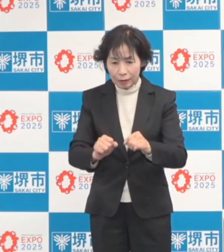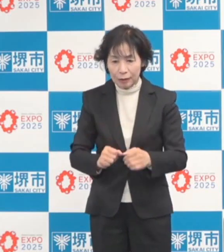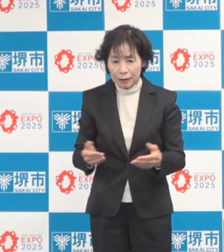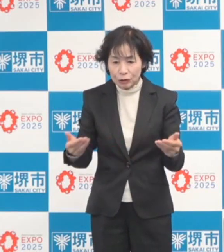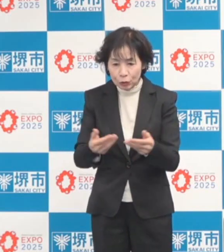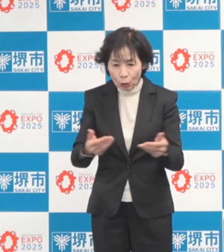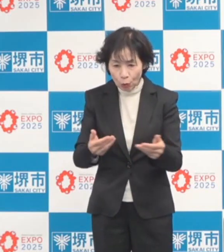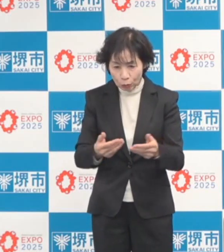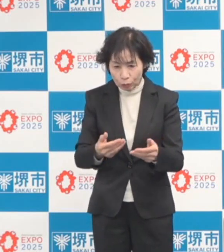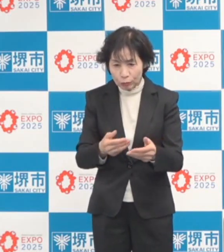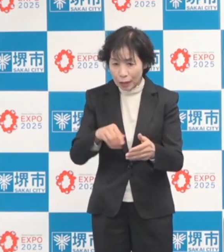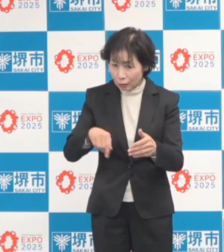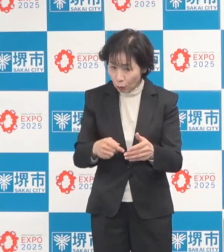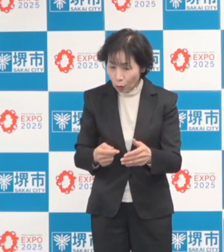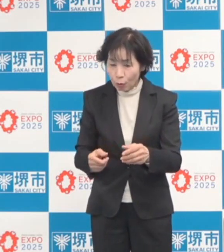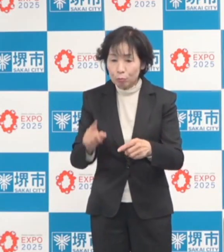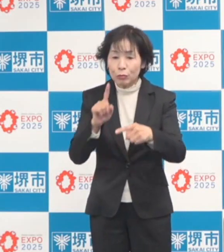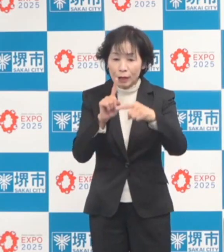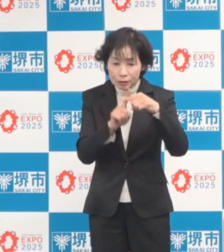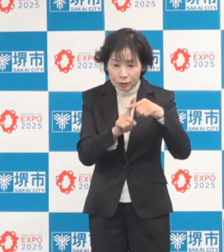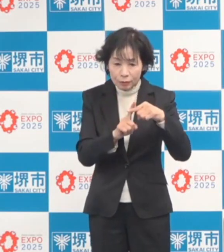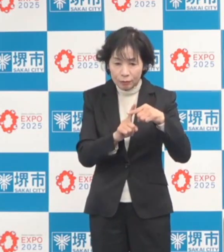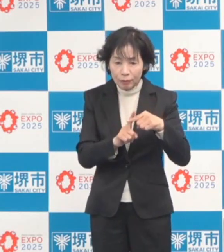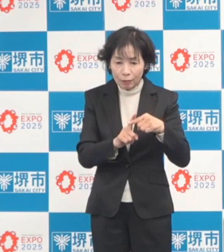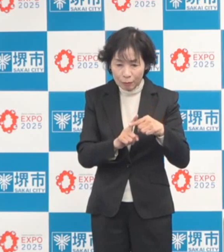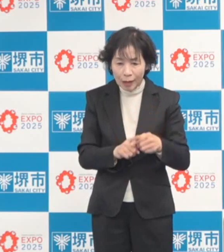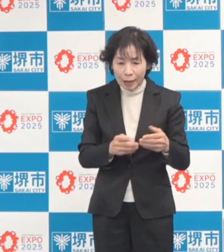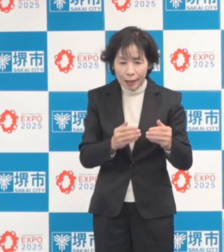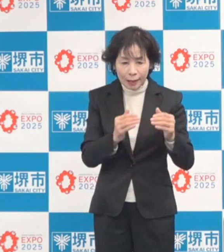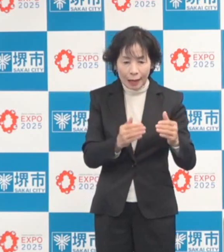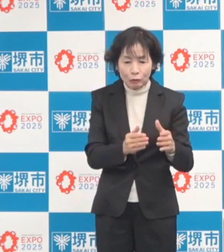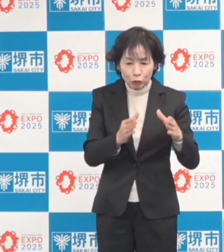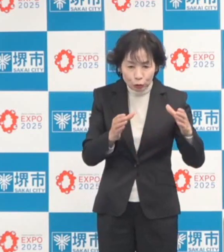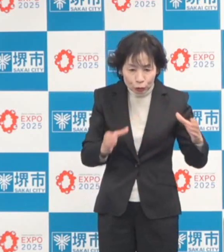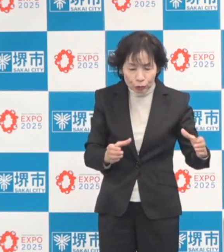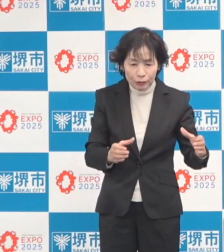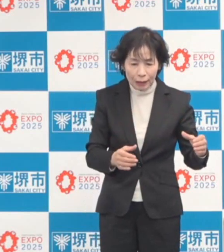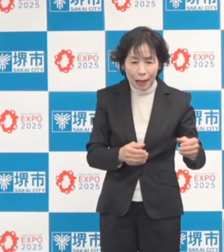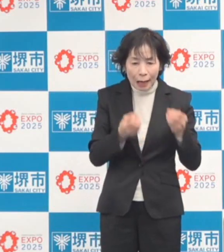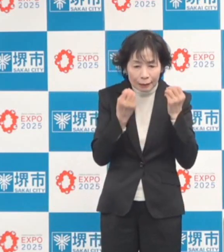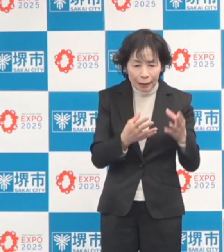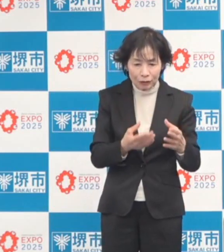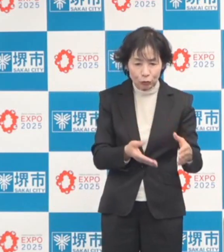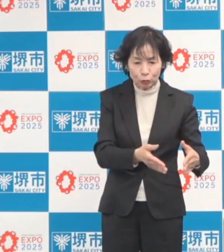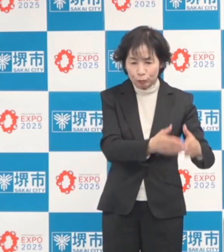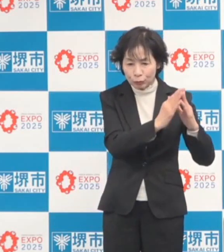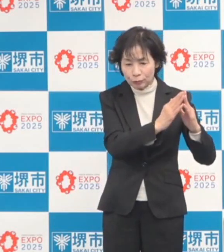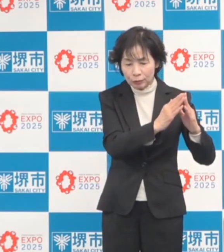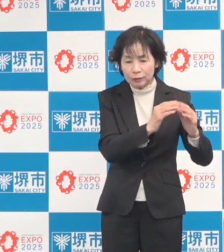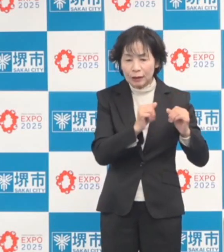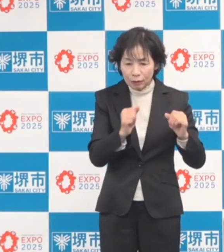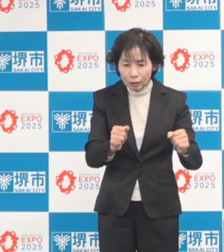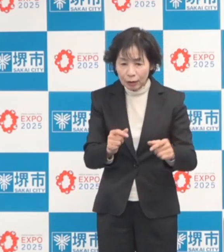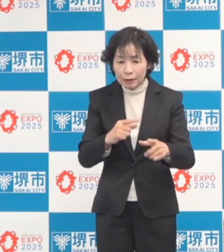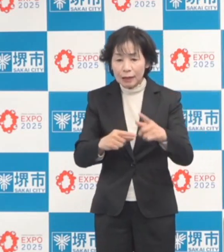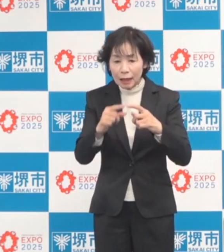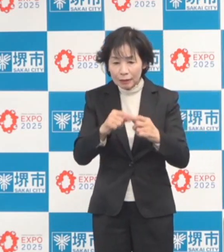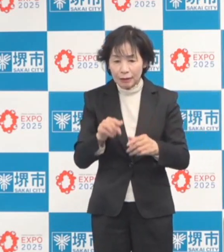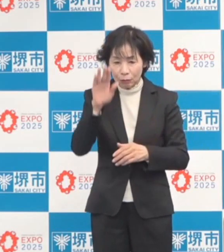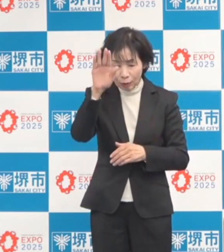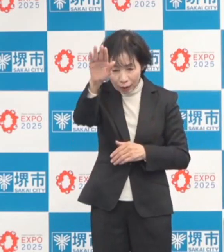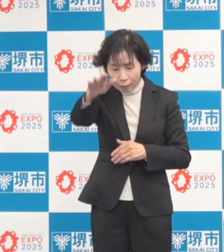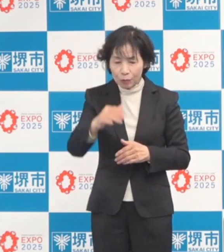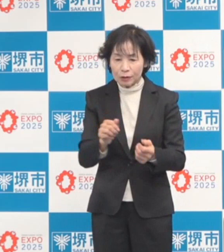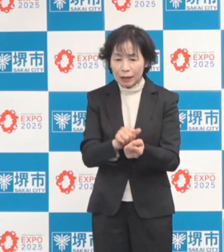業に加えましてまた拡充や新設をすることによってさらにこの社会でこれからも暮らし続けた